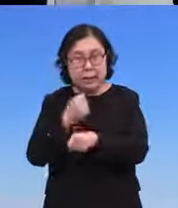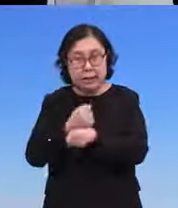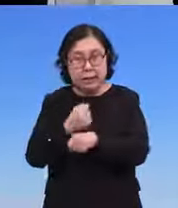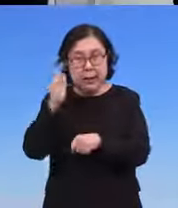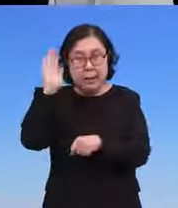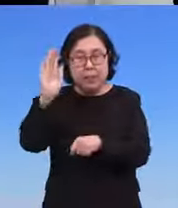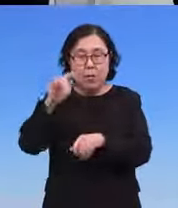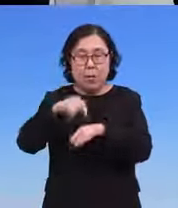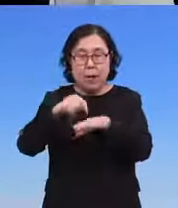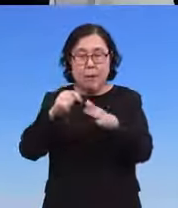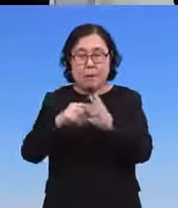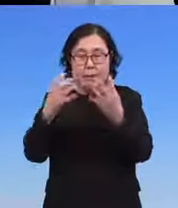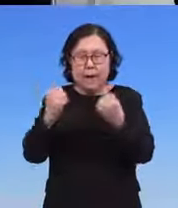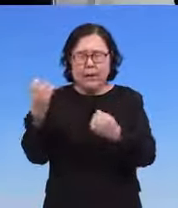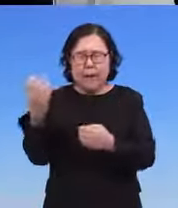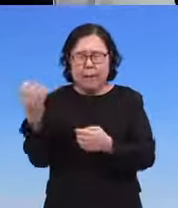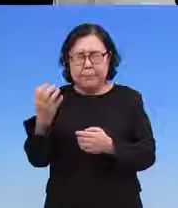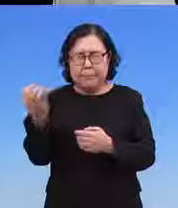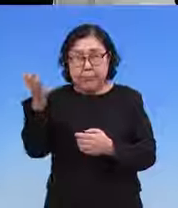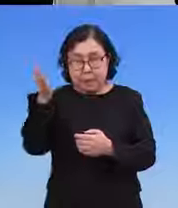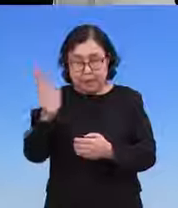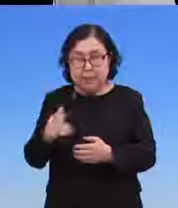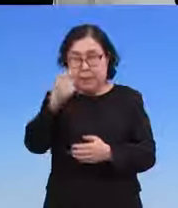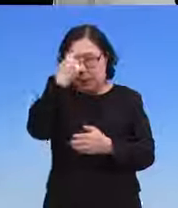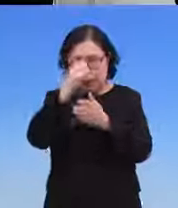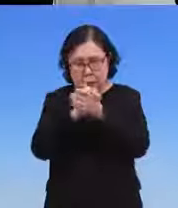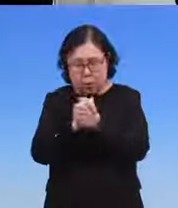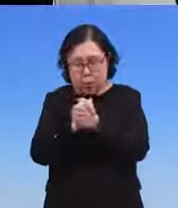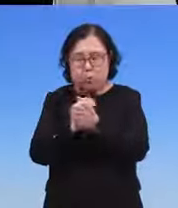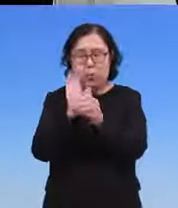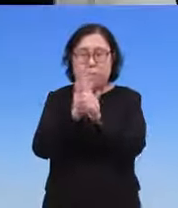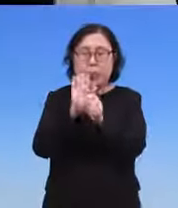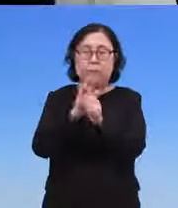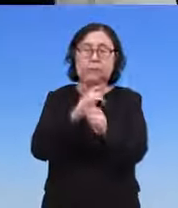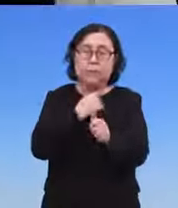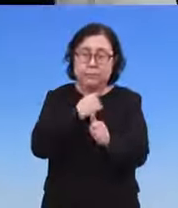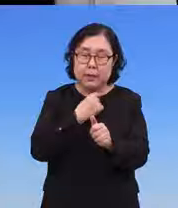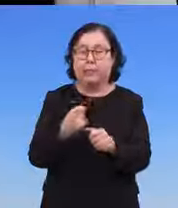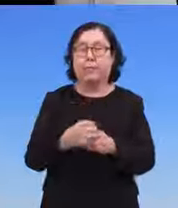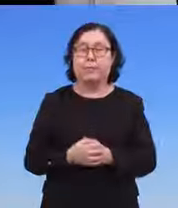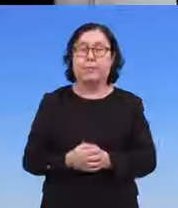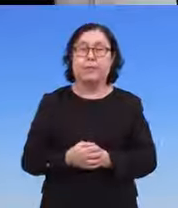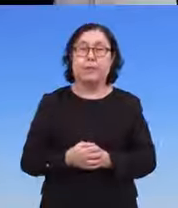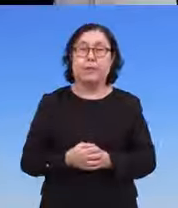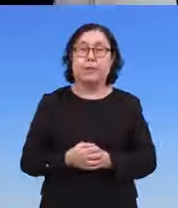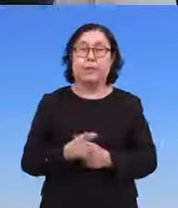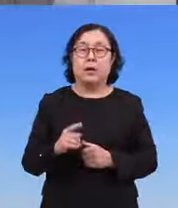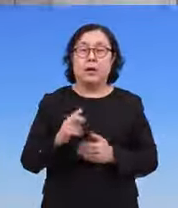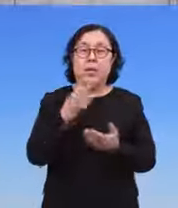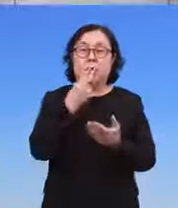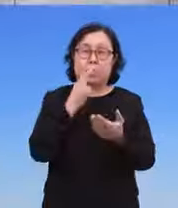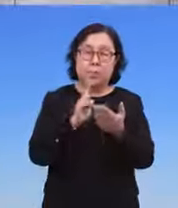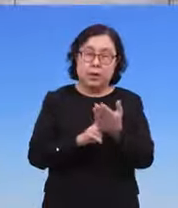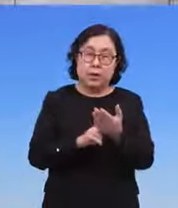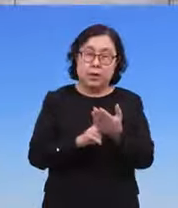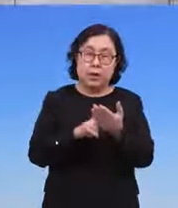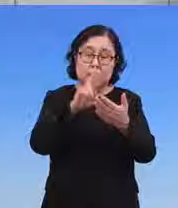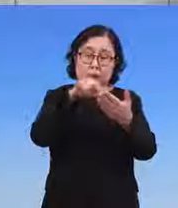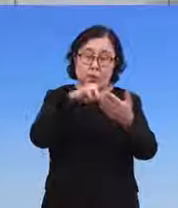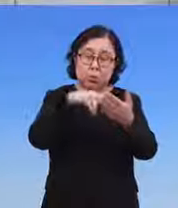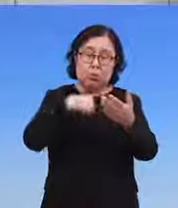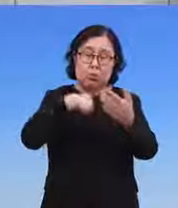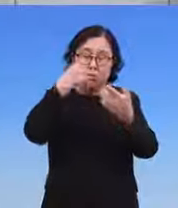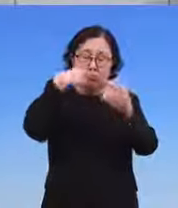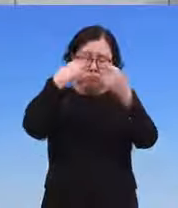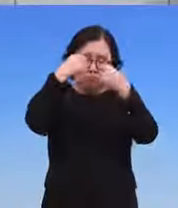앞으로 얼마나 가슴이 아릴지 모르겠지만 기도로 동참하겠습니다. 이 편지를